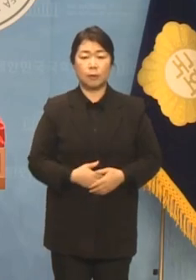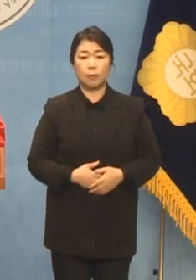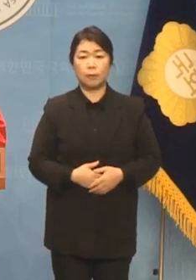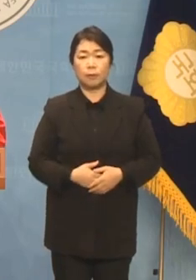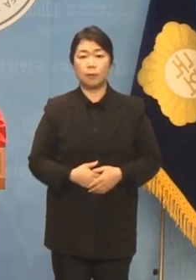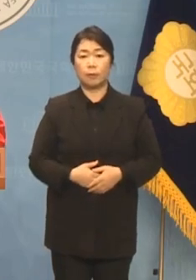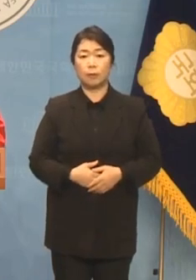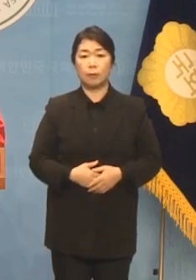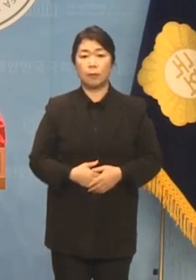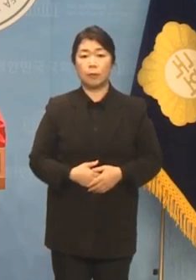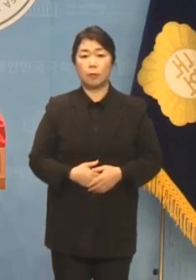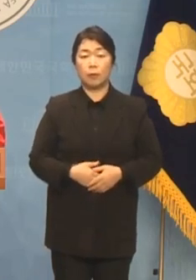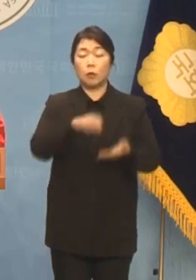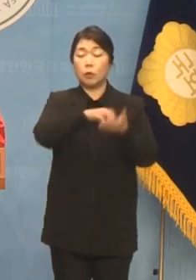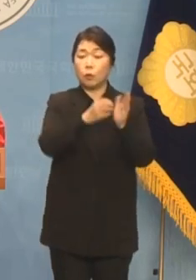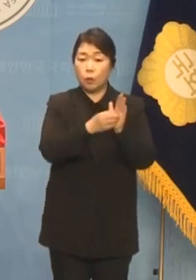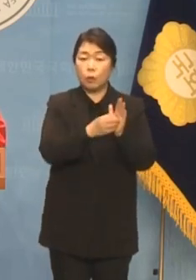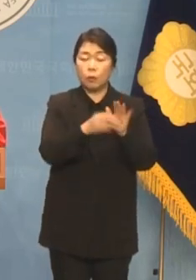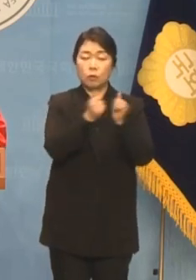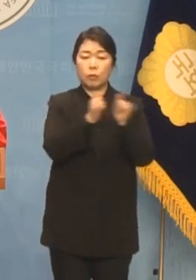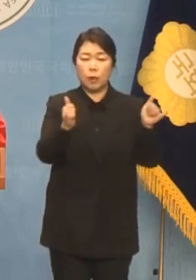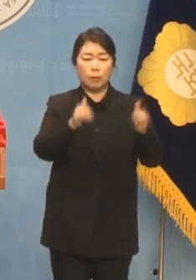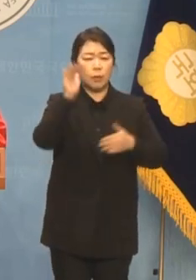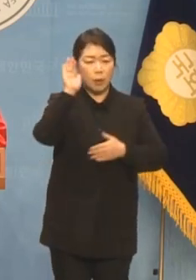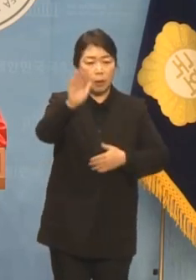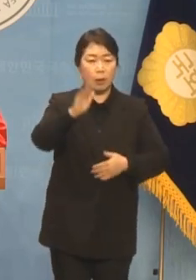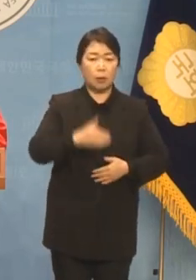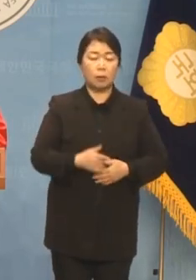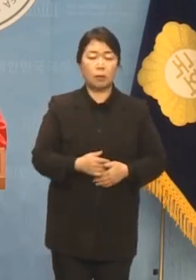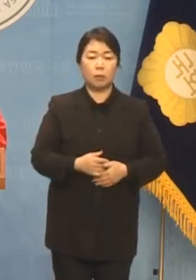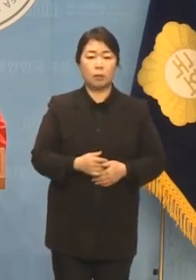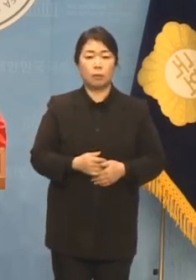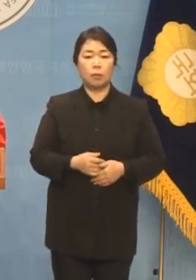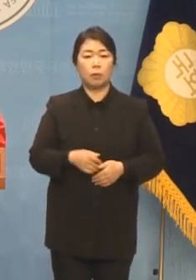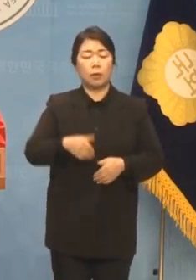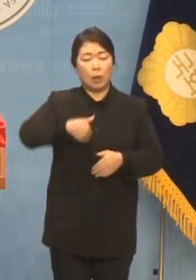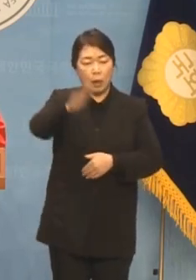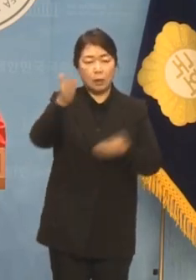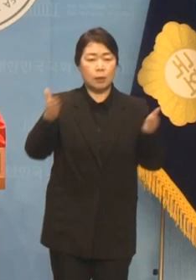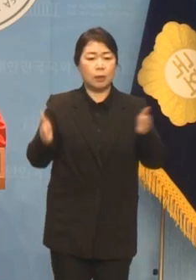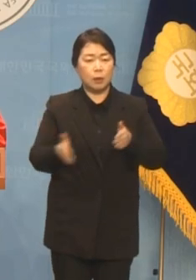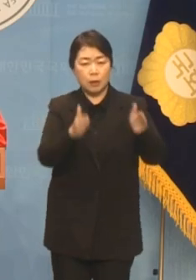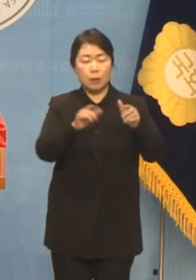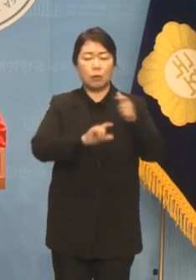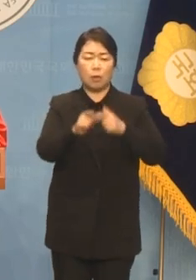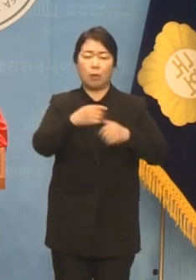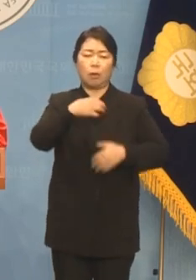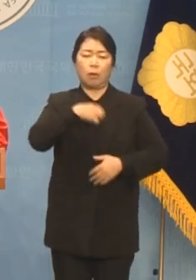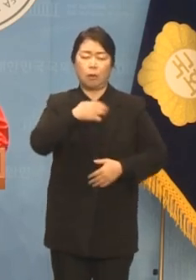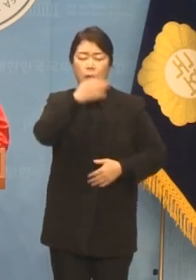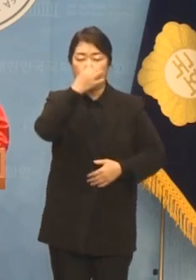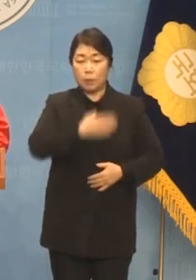상황입니다 그만큼 국민의 미래가 걷고 있는 길은 매우 험난합니다